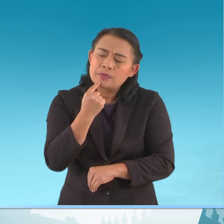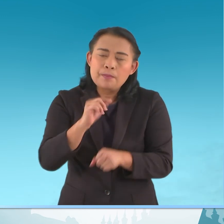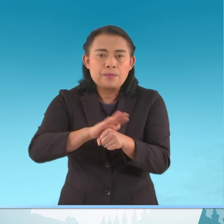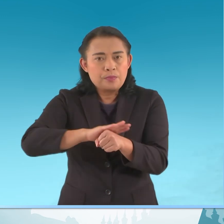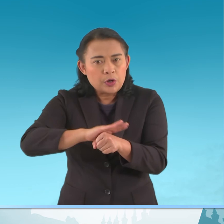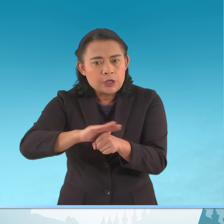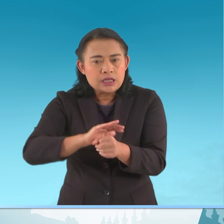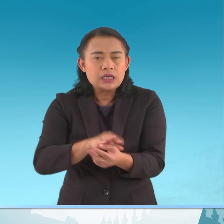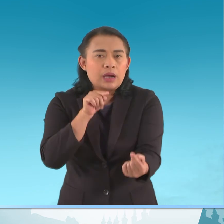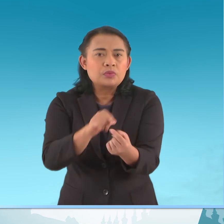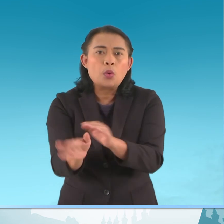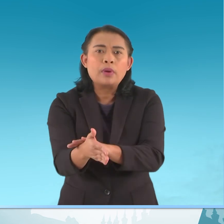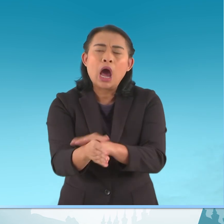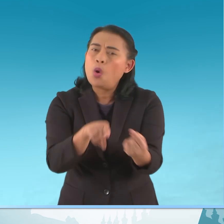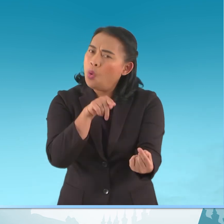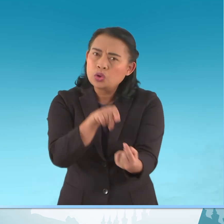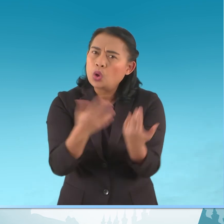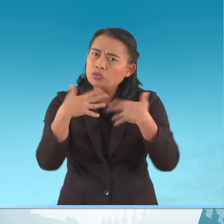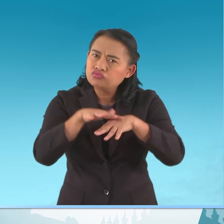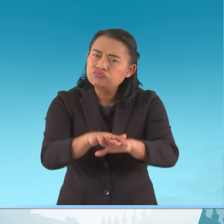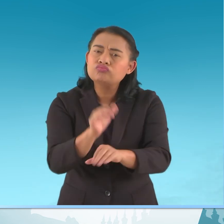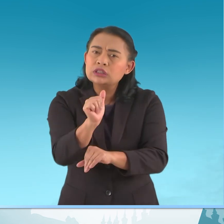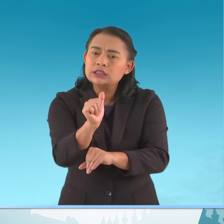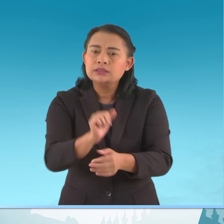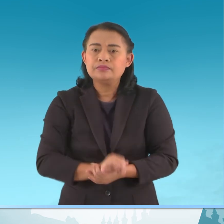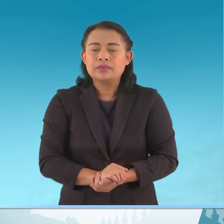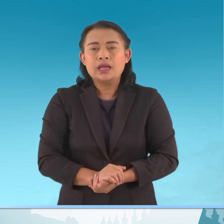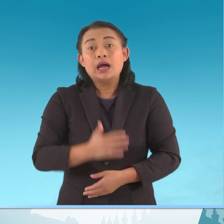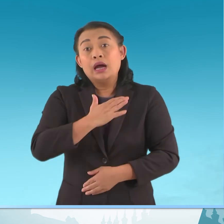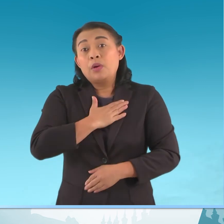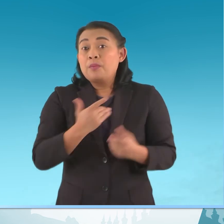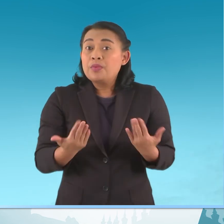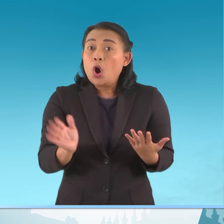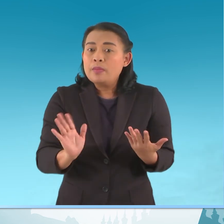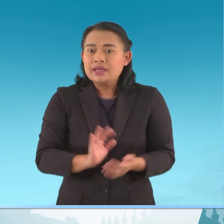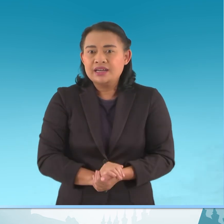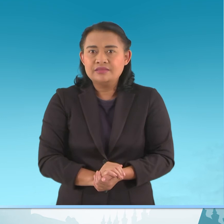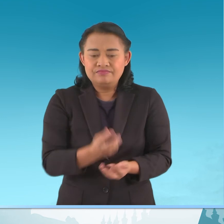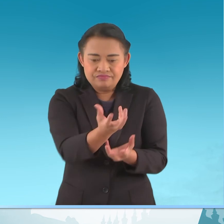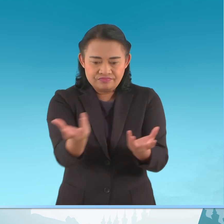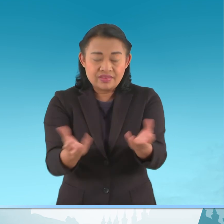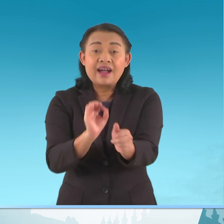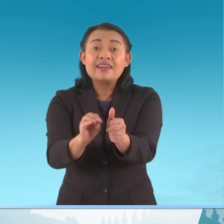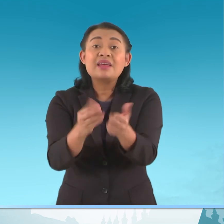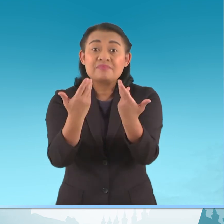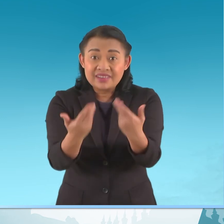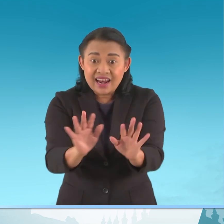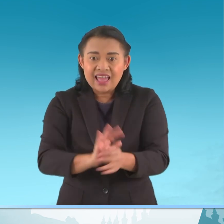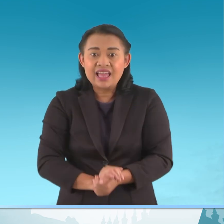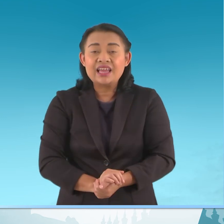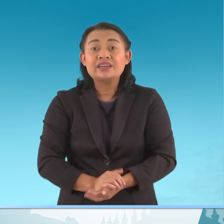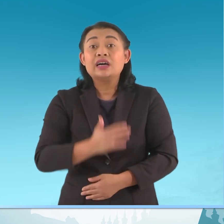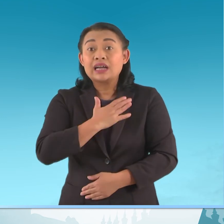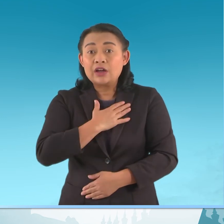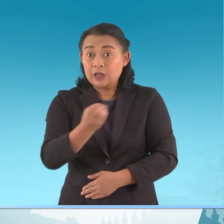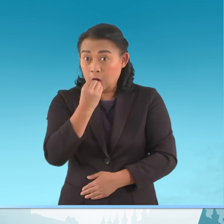เค็มกำลังดีผมเข้ากับปลาดีเหลือเกินนะฮะว่าแล้วผมไม่รอช้าและฮะรีวิวไปพอของปากของคอ